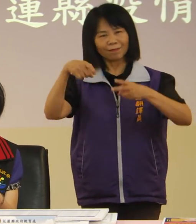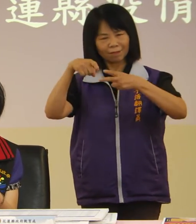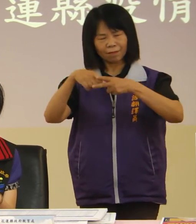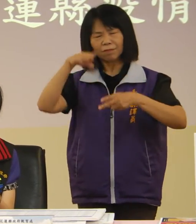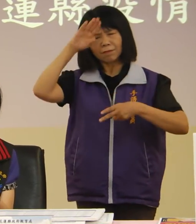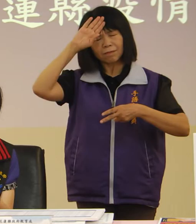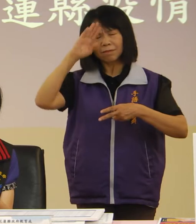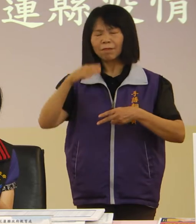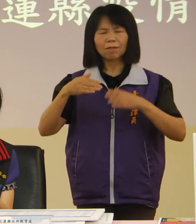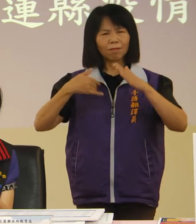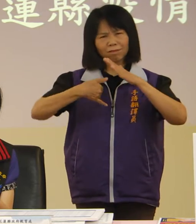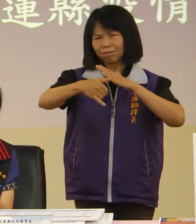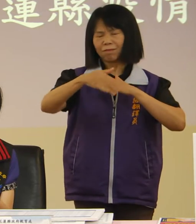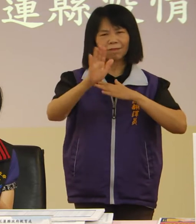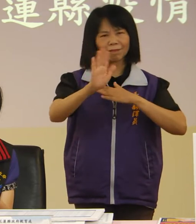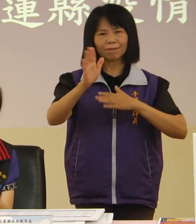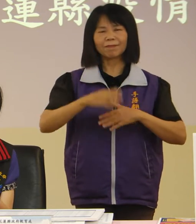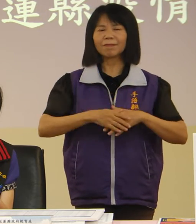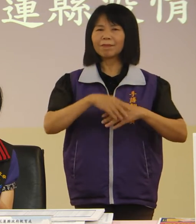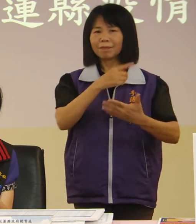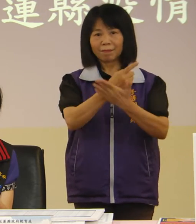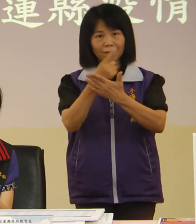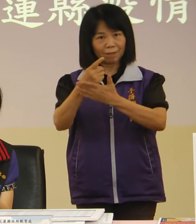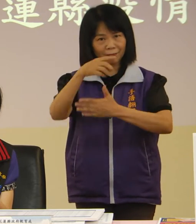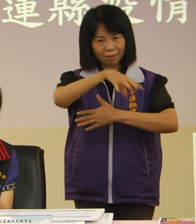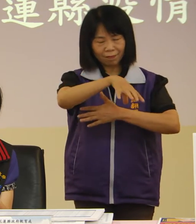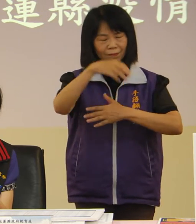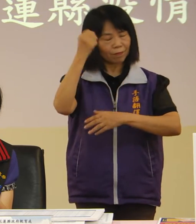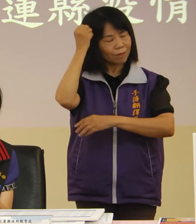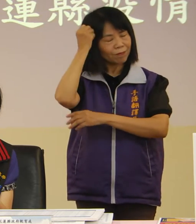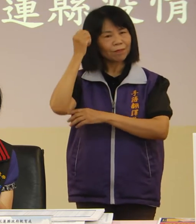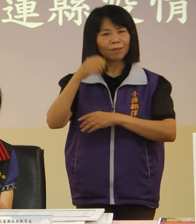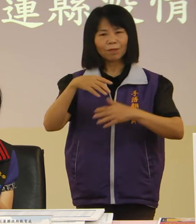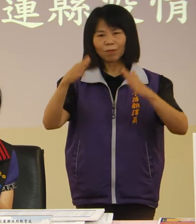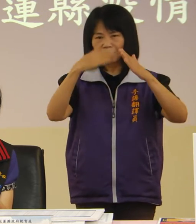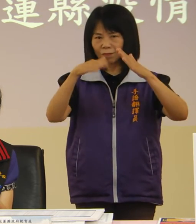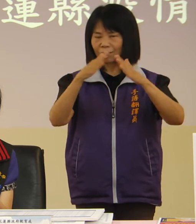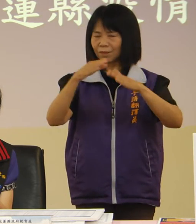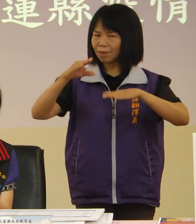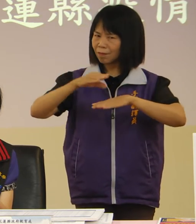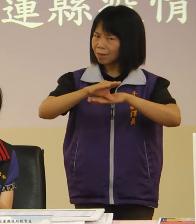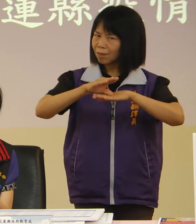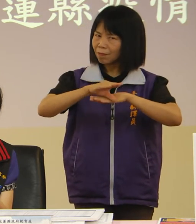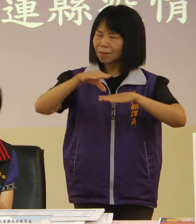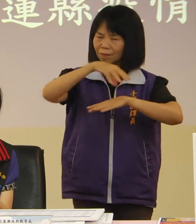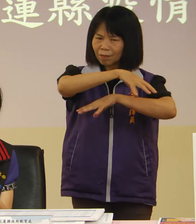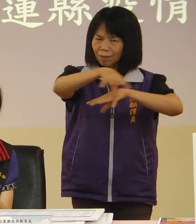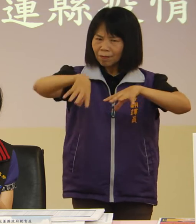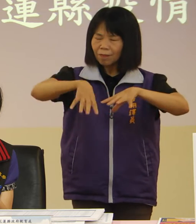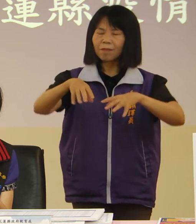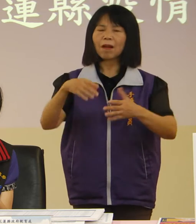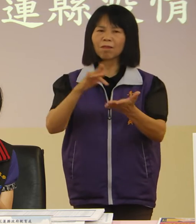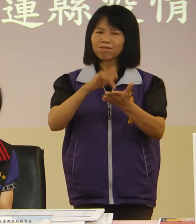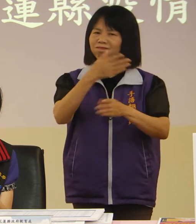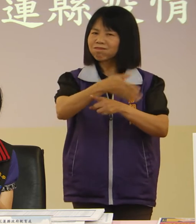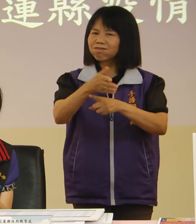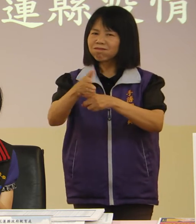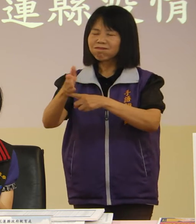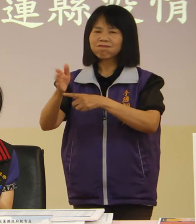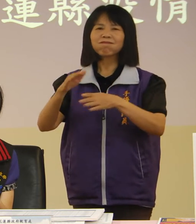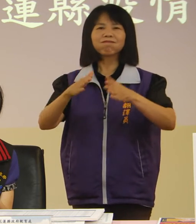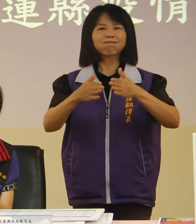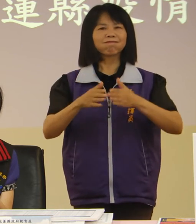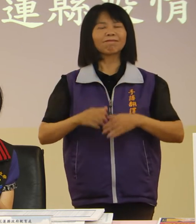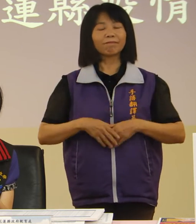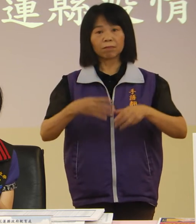校。第三，教室各学习场域及宿舍和学生的交通车，这些环境和空间要定期做清消的管